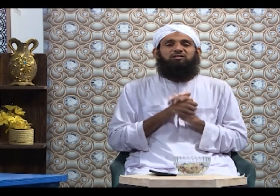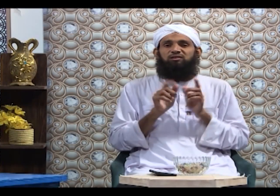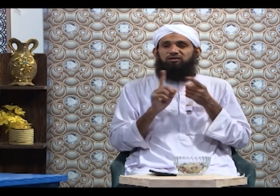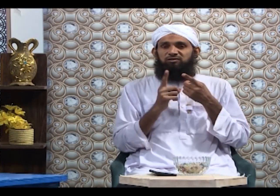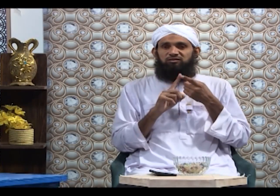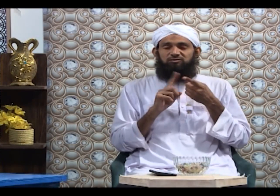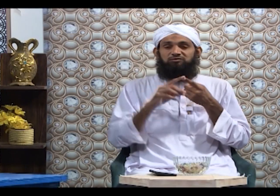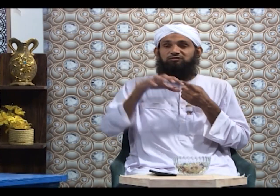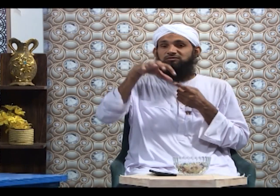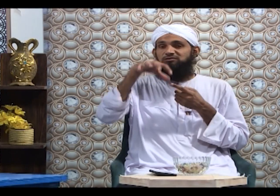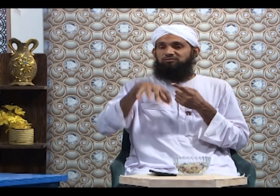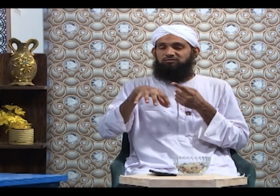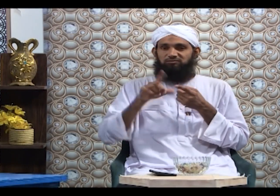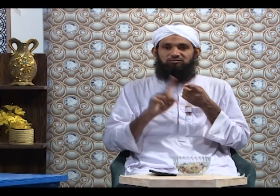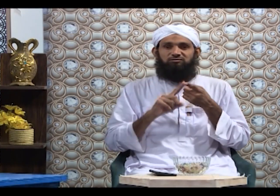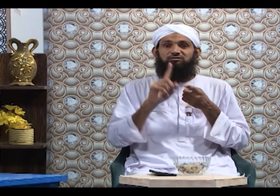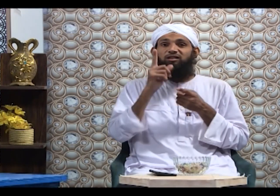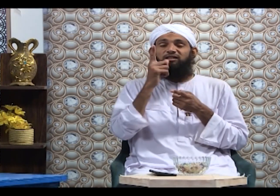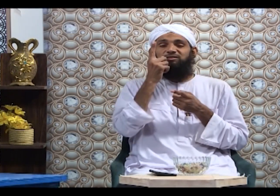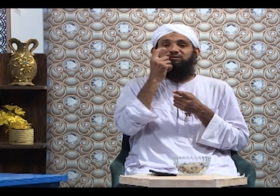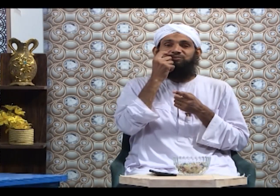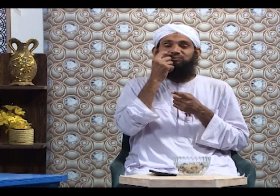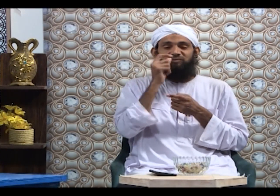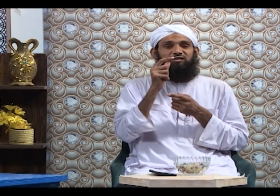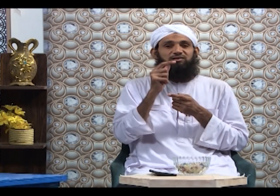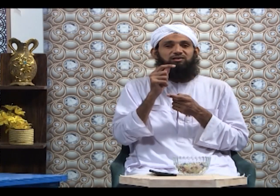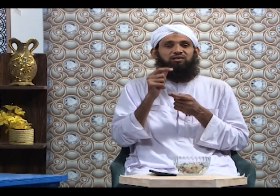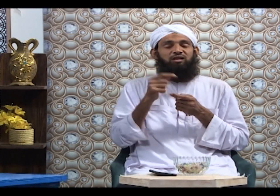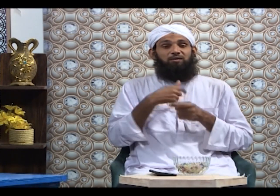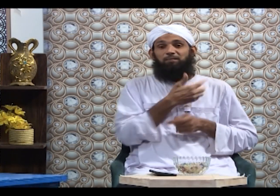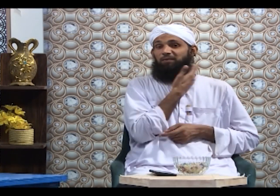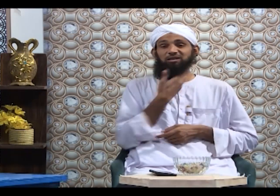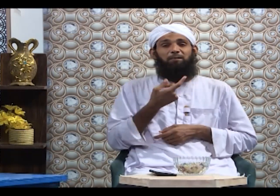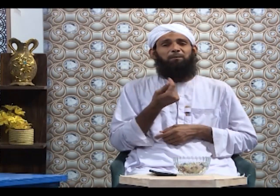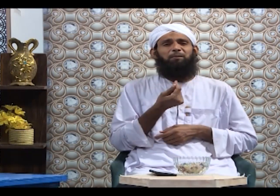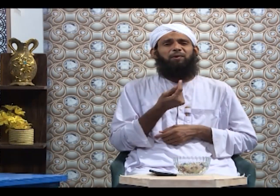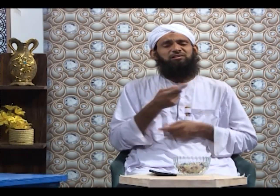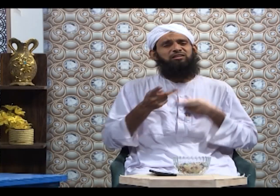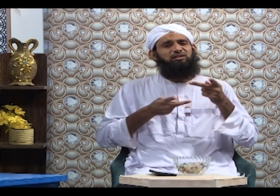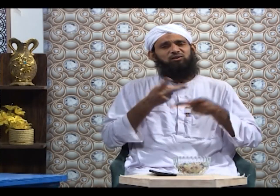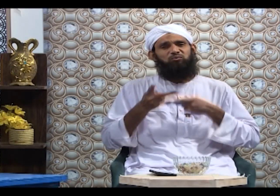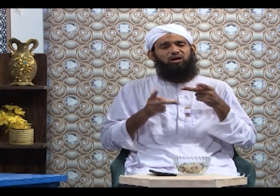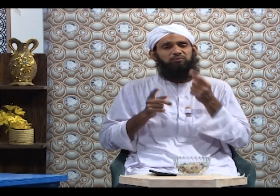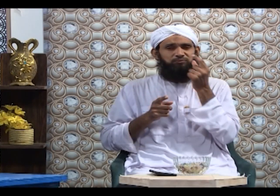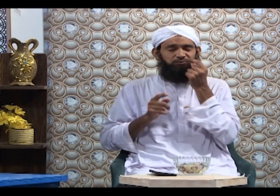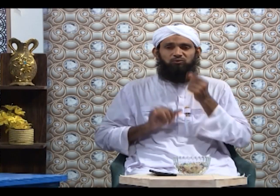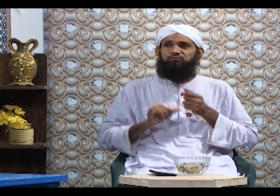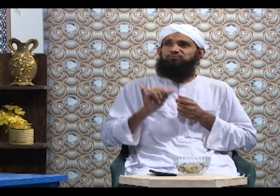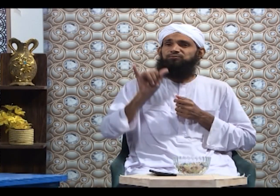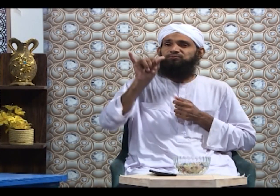ایک تاجر حصول معاش کی خاطر گھر بار اور بیوی بچوں کو چھوڑ کر بیرون ملک چلا گیا۔ دولت کما کر